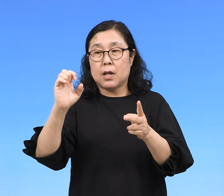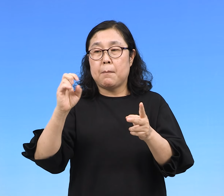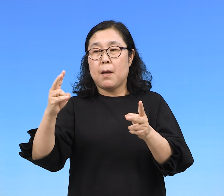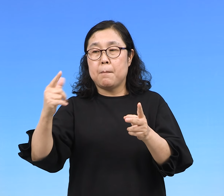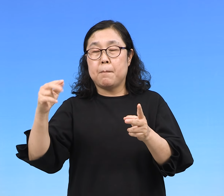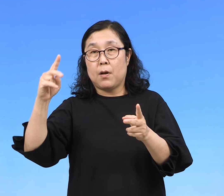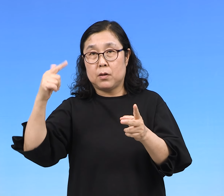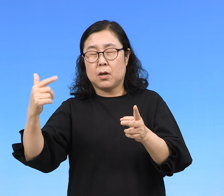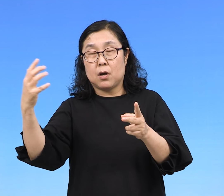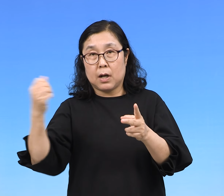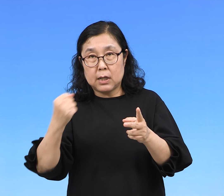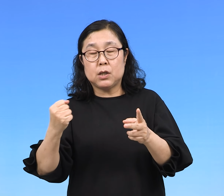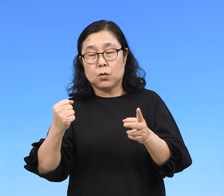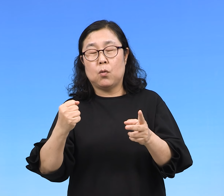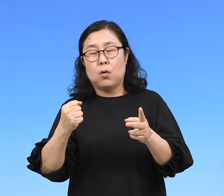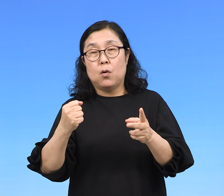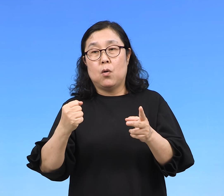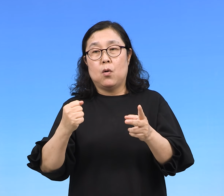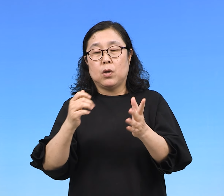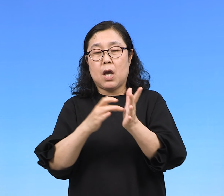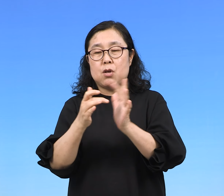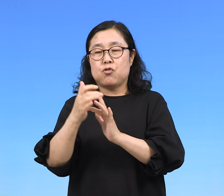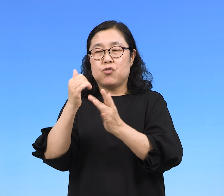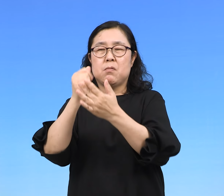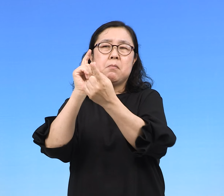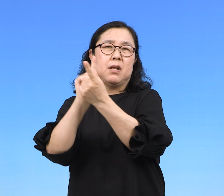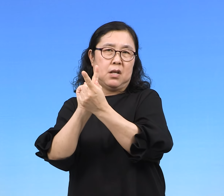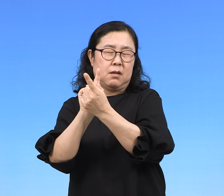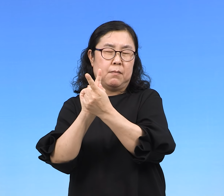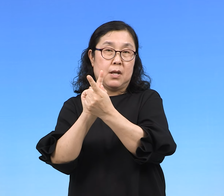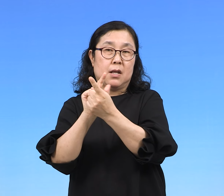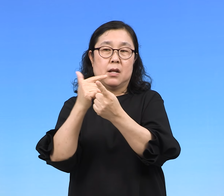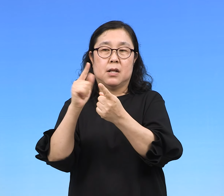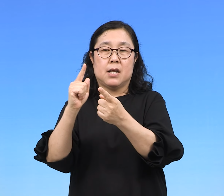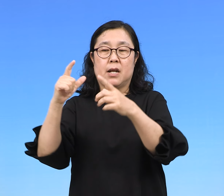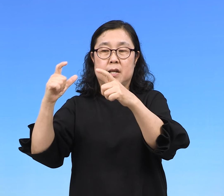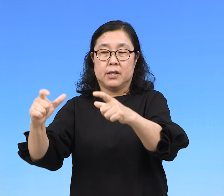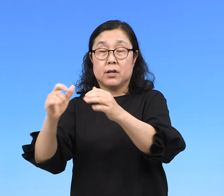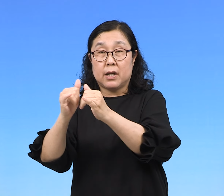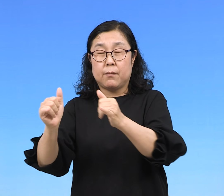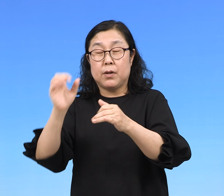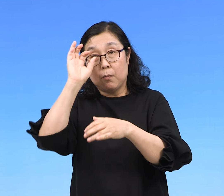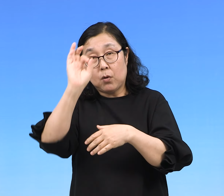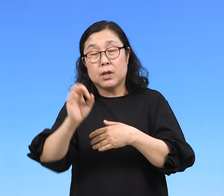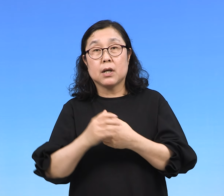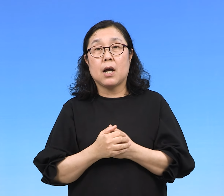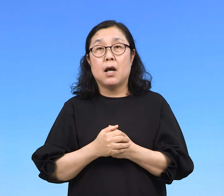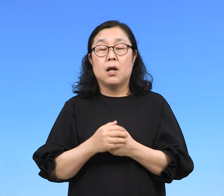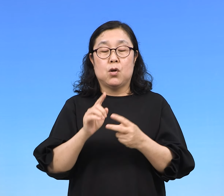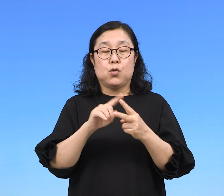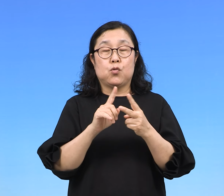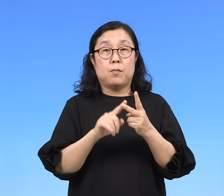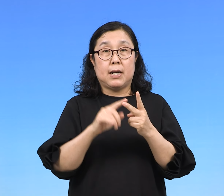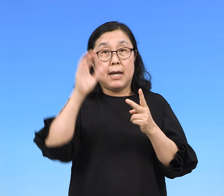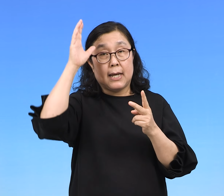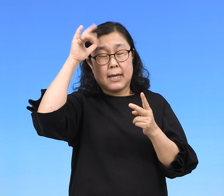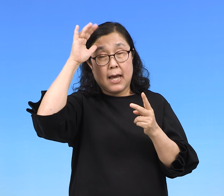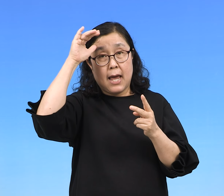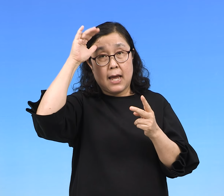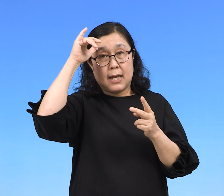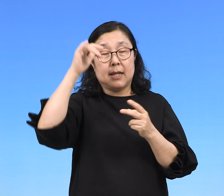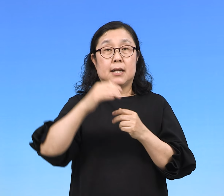대하여 편견을 가지고. 이게 왜 위험하냐? 그 나사렛 사람들을 보니까 이게 위험한 게요, 이 2마리 개, 우리